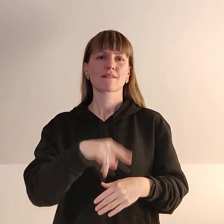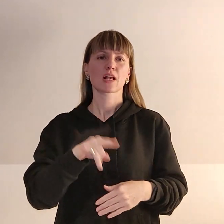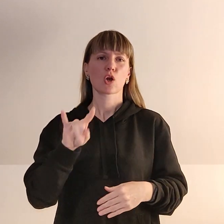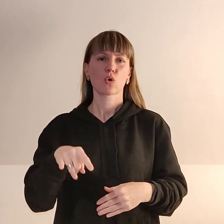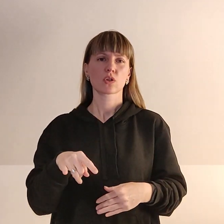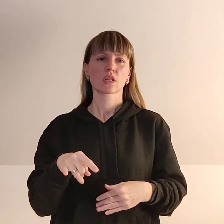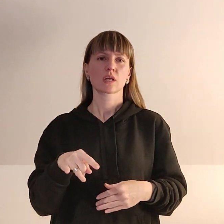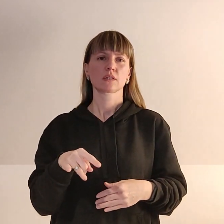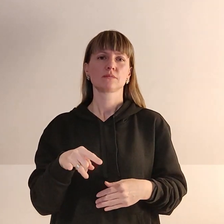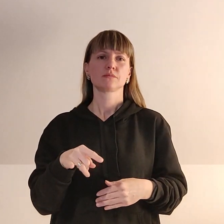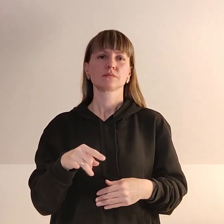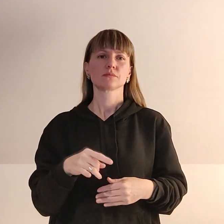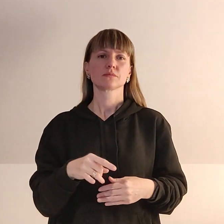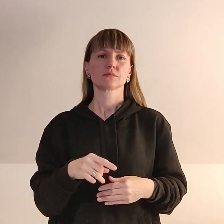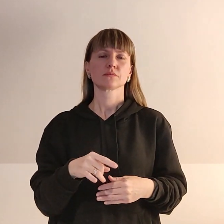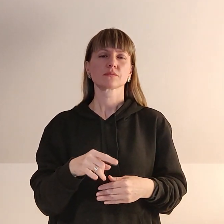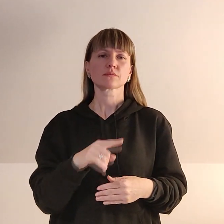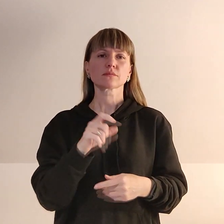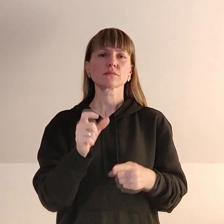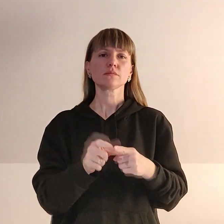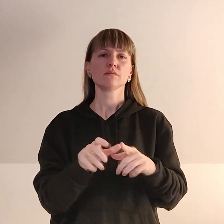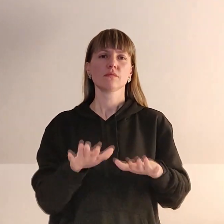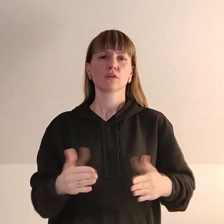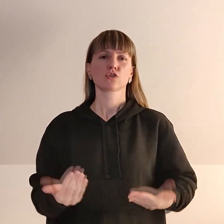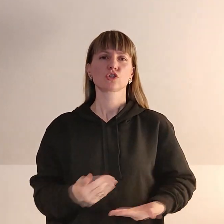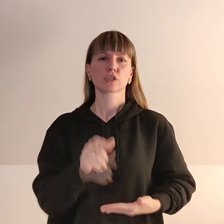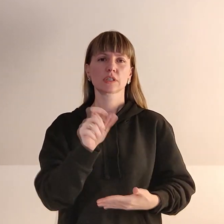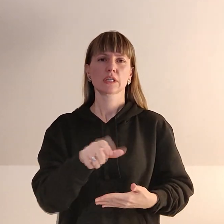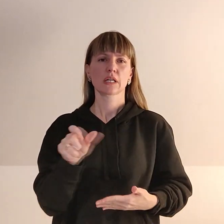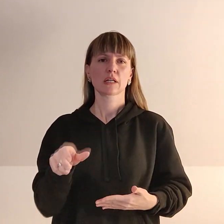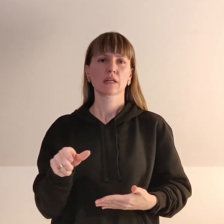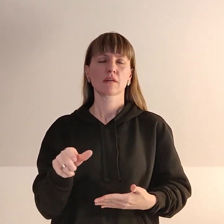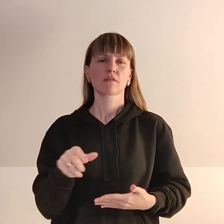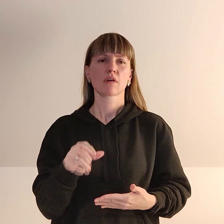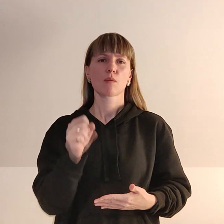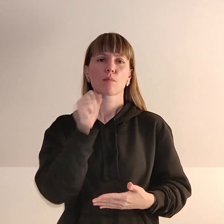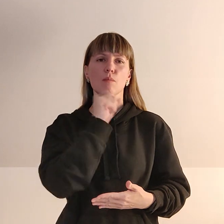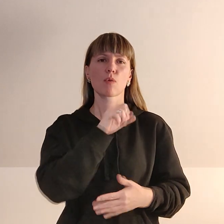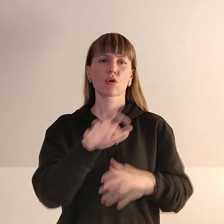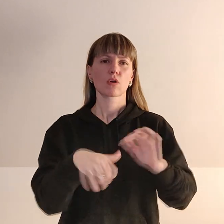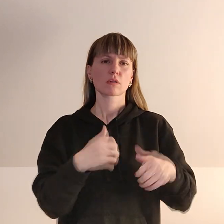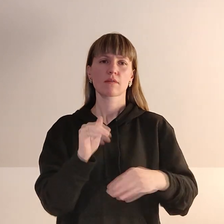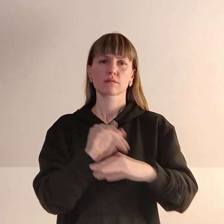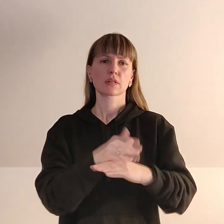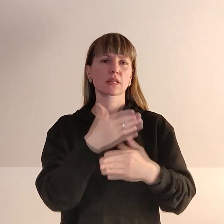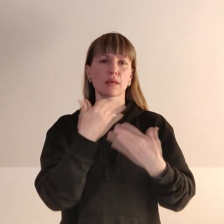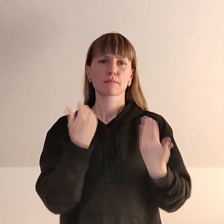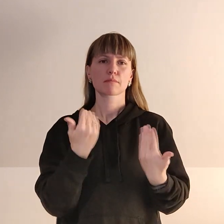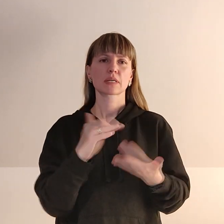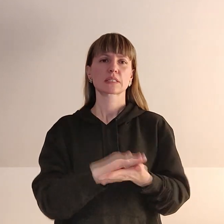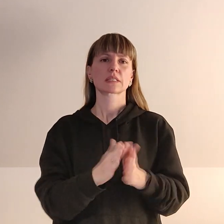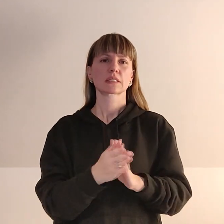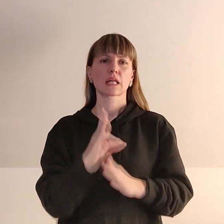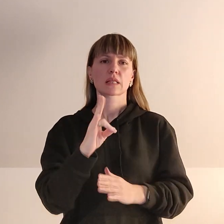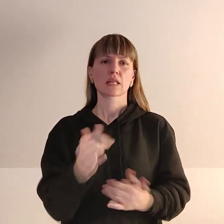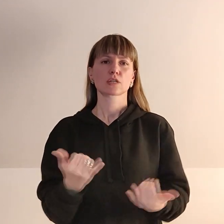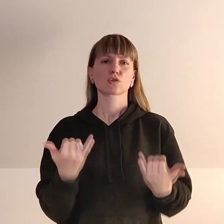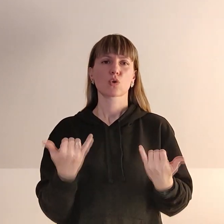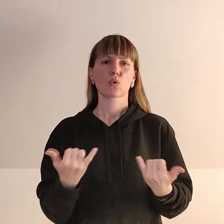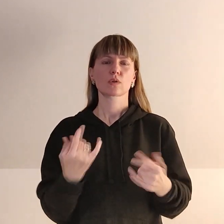власне, за словами місцевих жителів, мародерство не зафіксовано саме на сьогодні, за цей період,